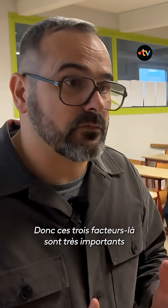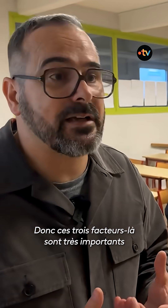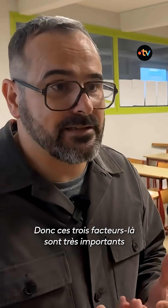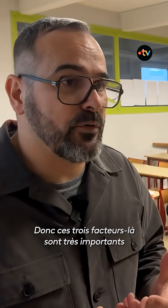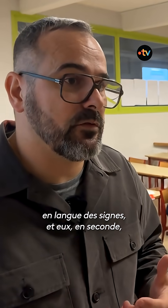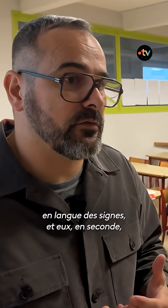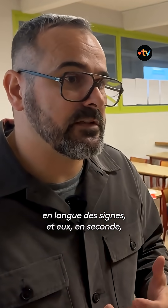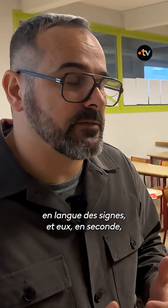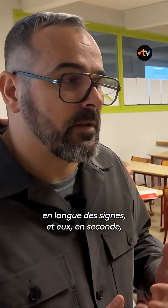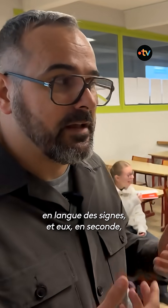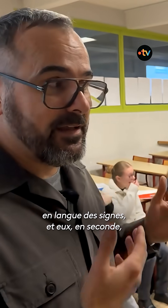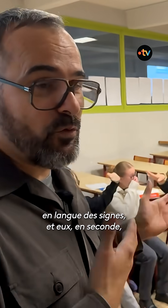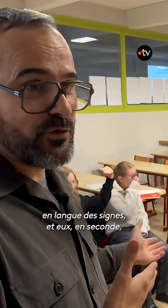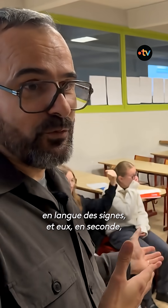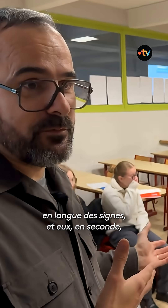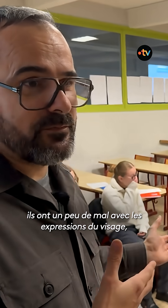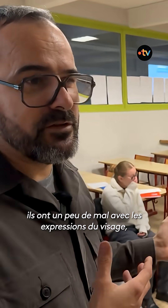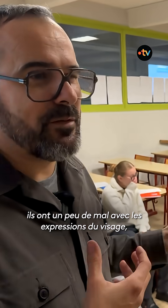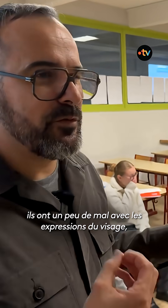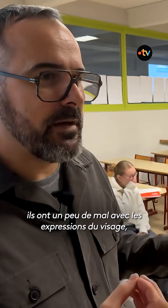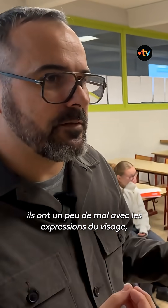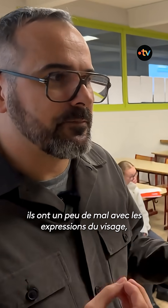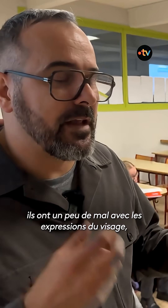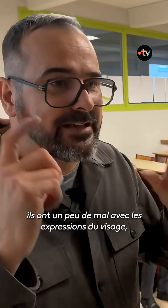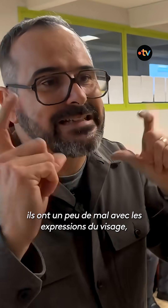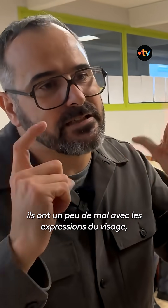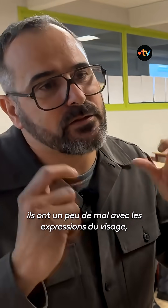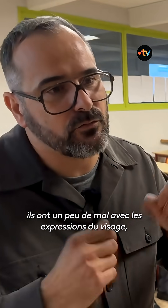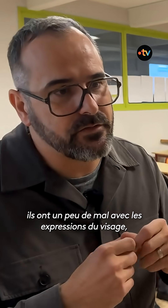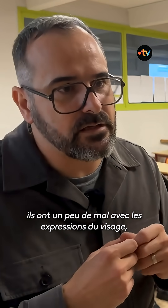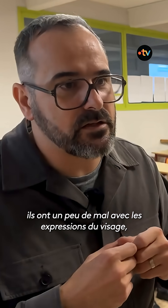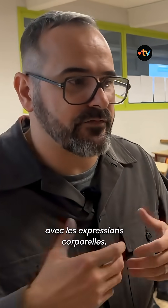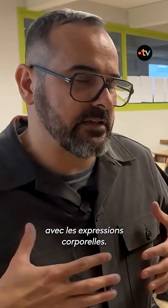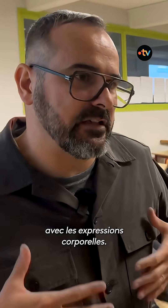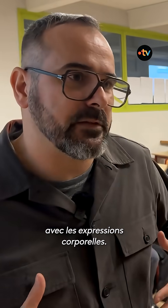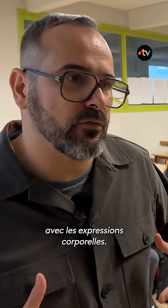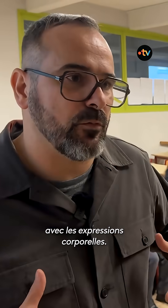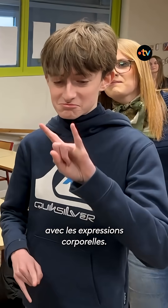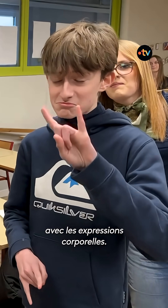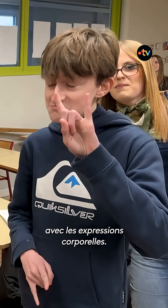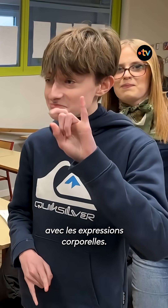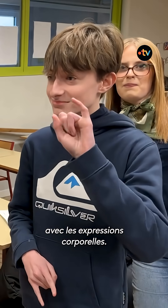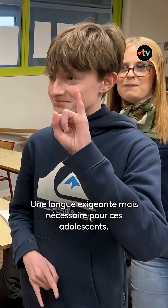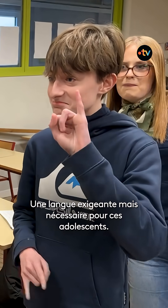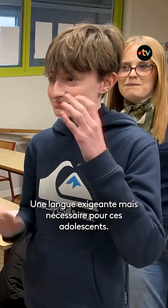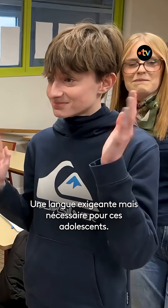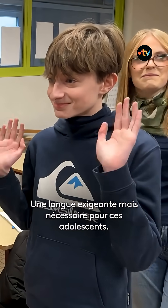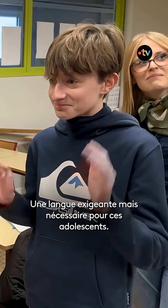très importants en langue des signes. Et eux, en seconde, ils ont un peu de mal avec les expressions du visage, avec les expressions corporelles. Une langue